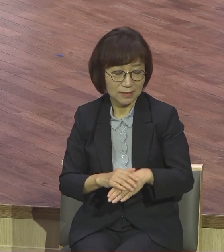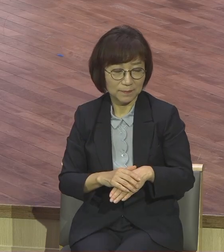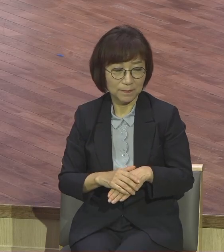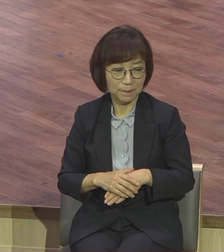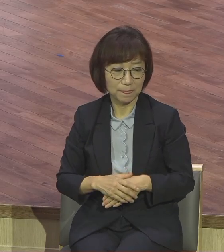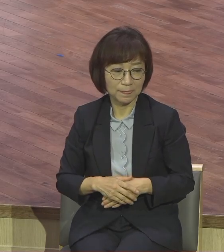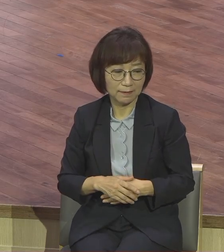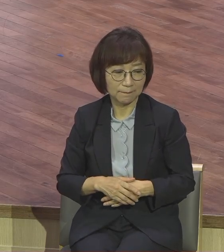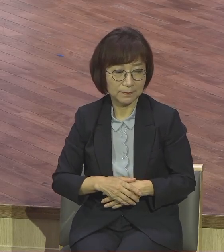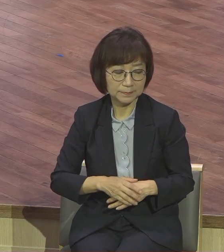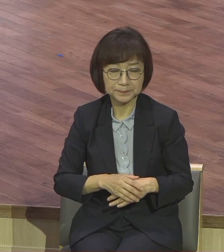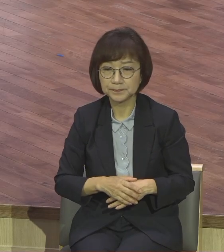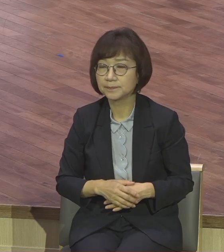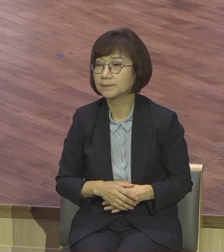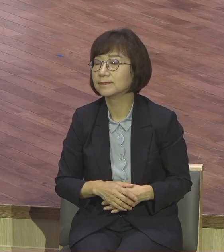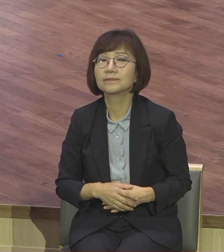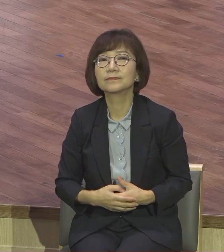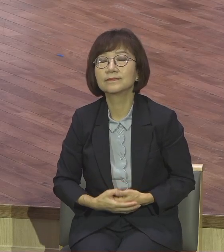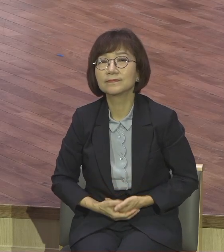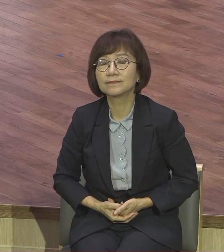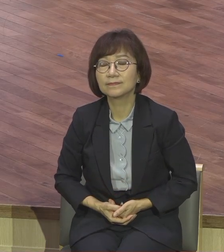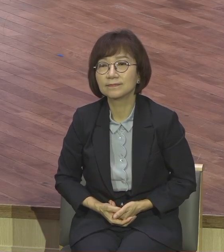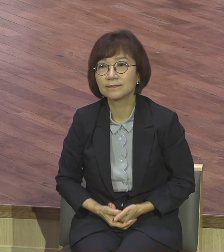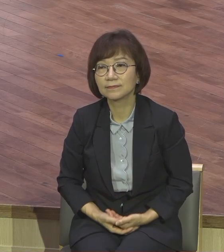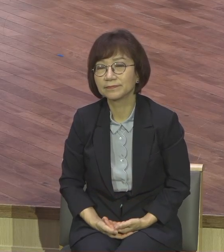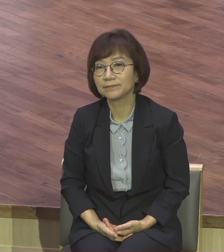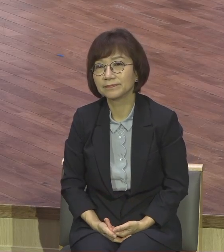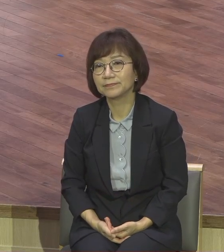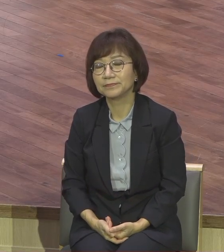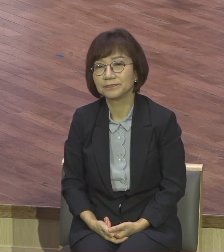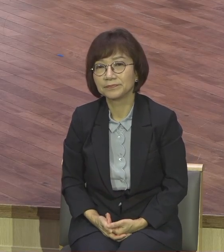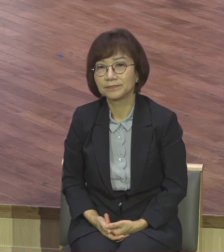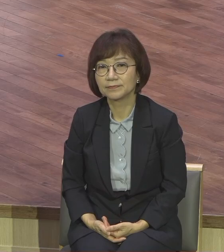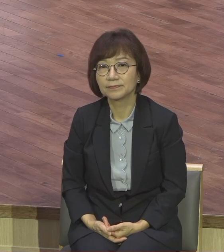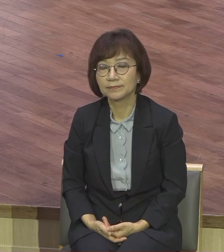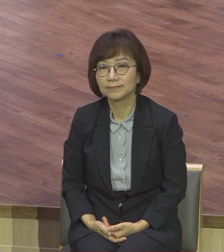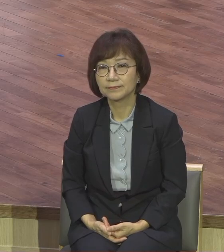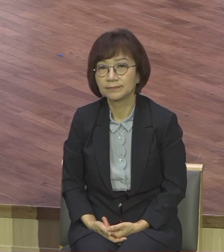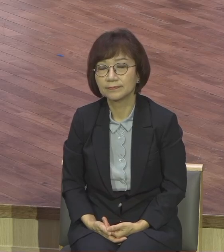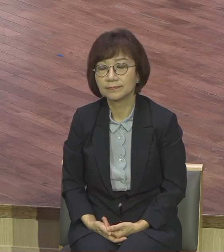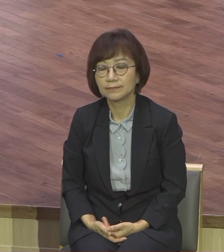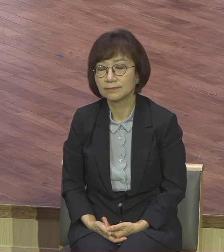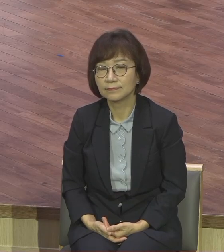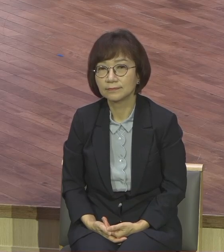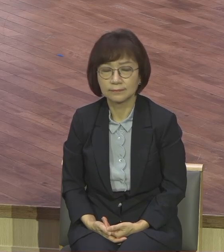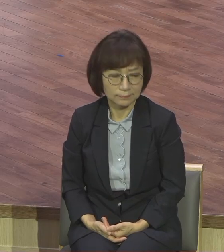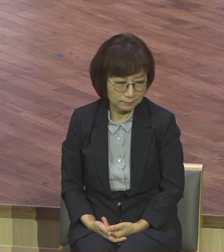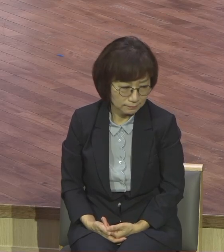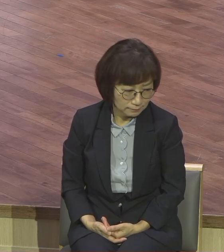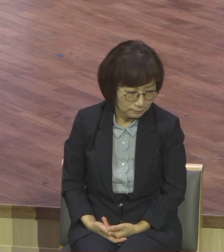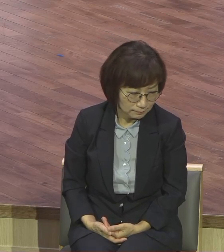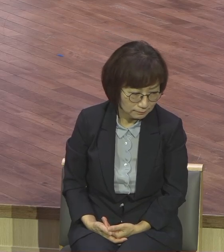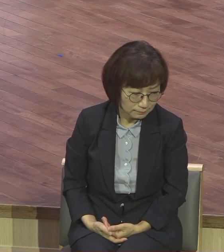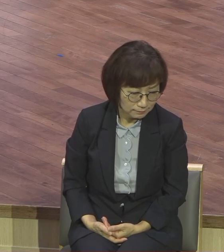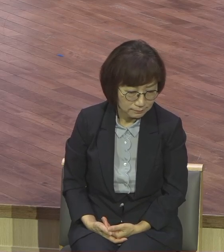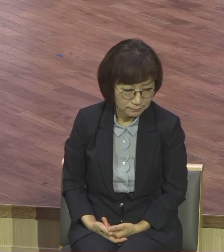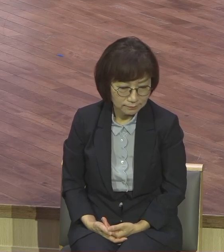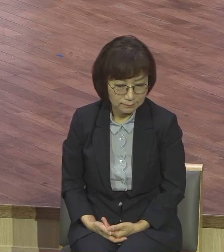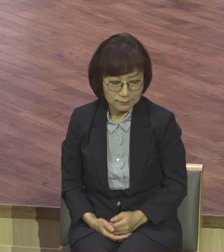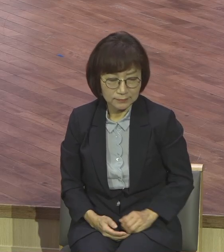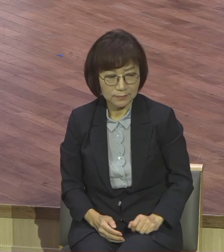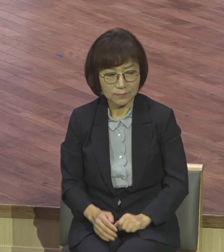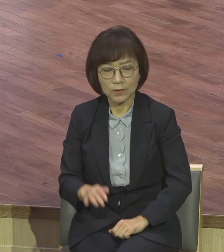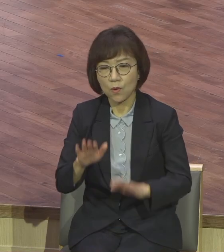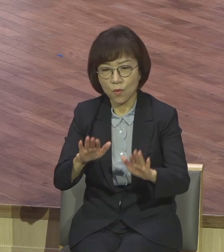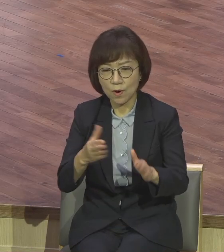바울은 이 사건을 통해서 이 사건을 통해서 큰 이제 뭐 이 복음을 설명하기